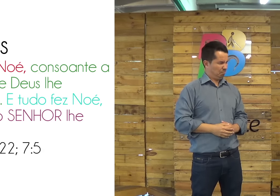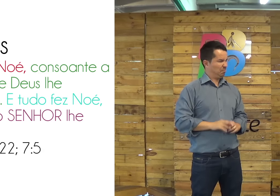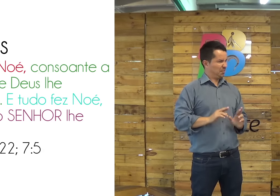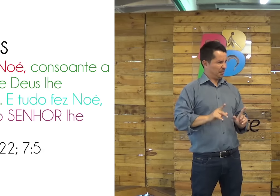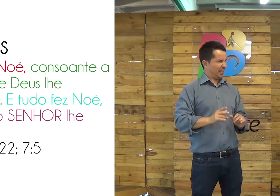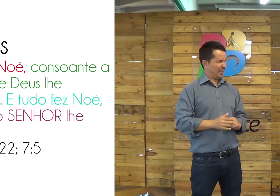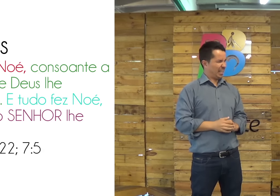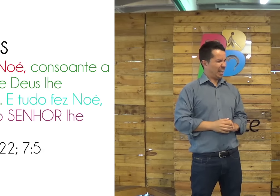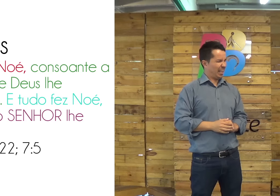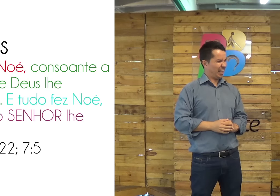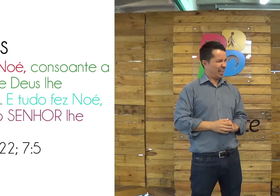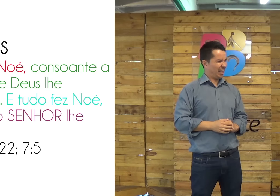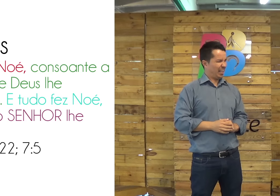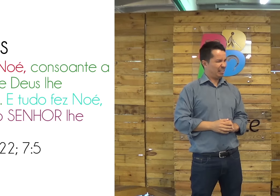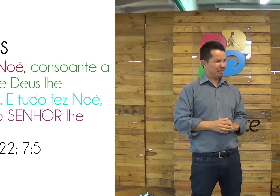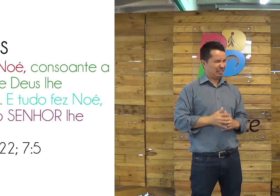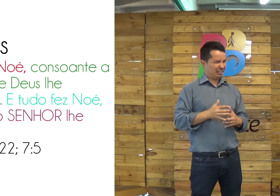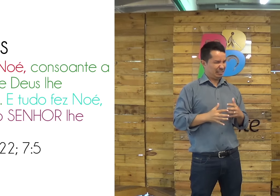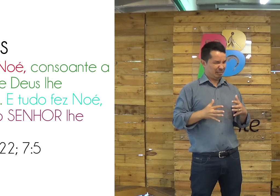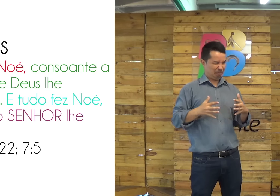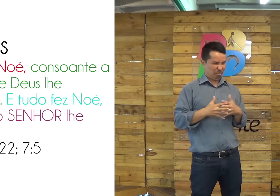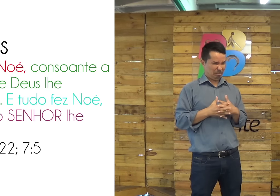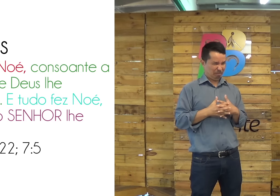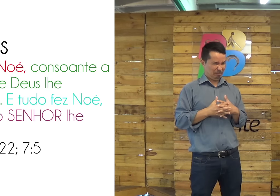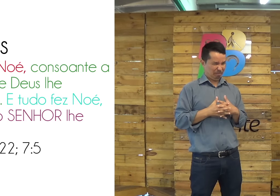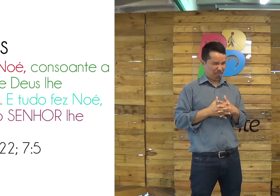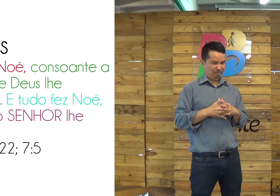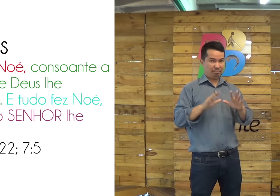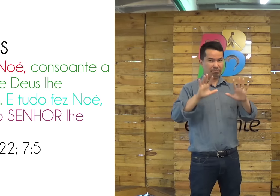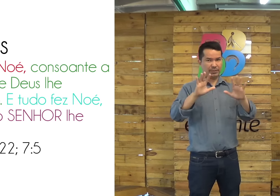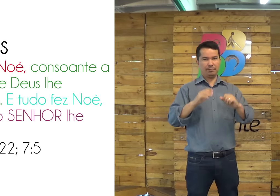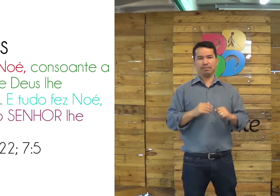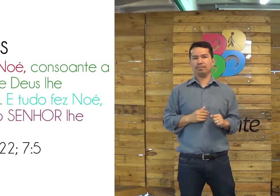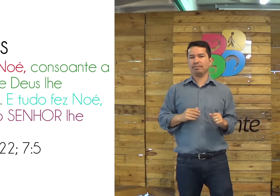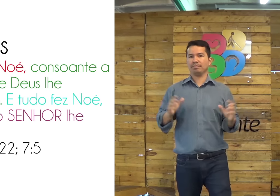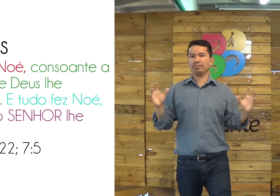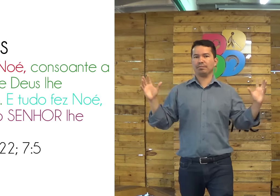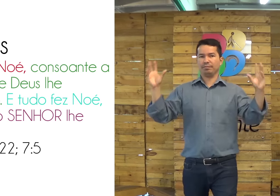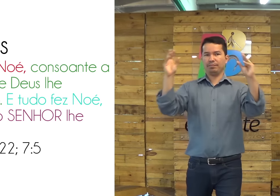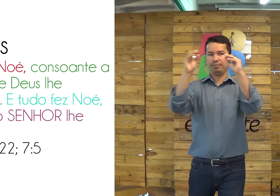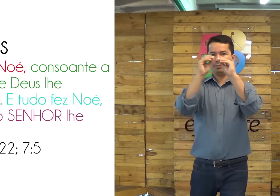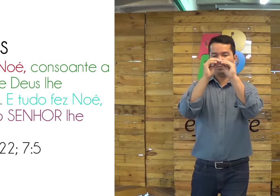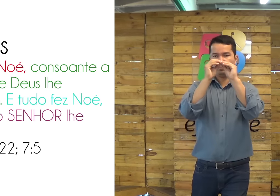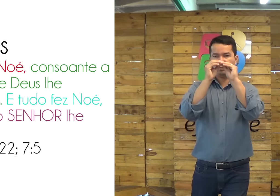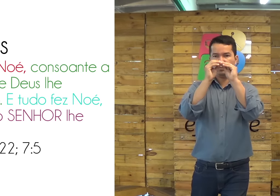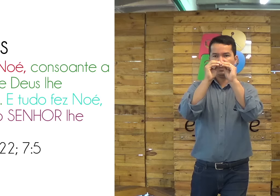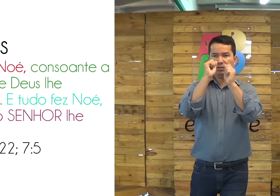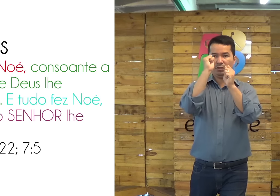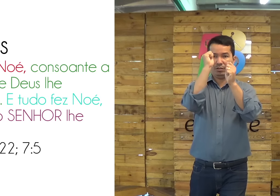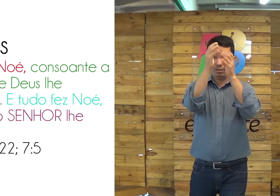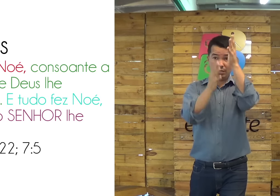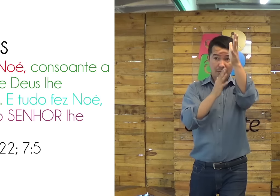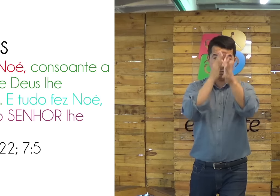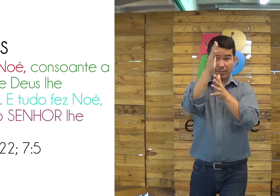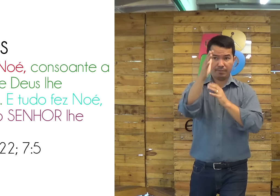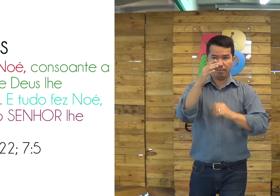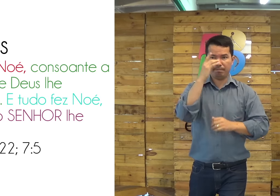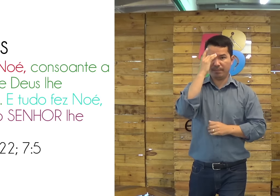ordenara diferente né confuso pera aí eu vou resumir